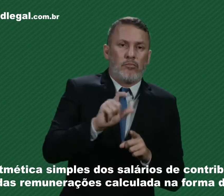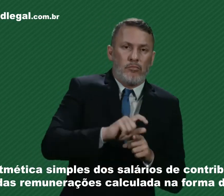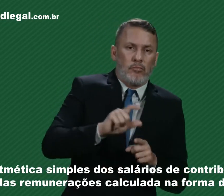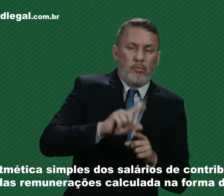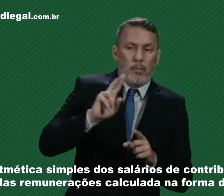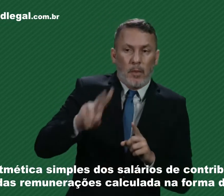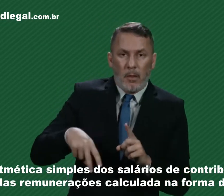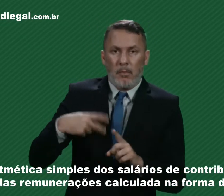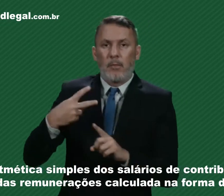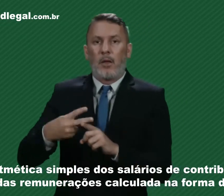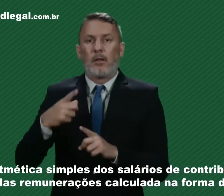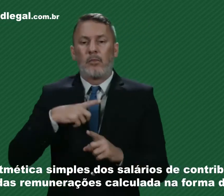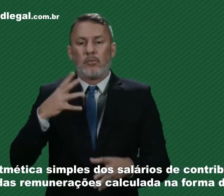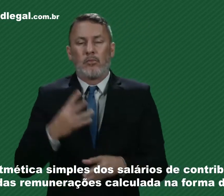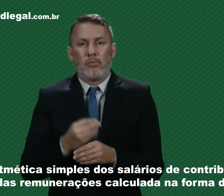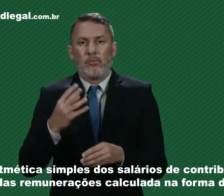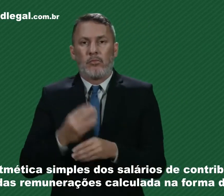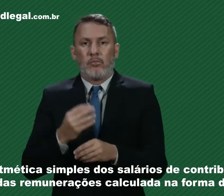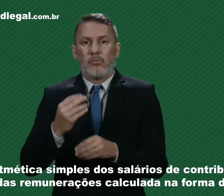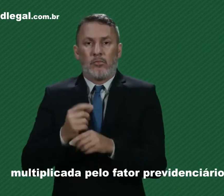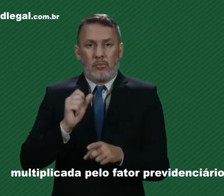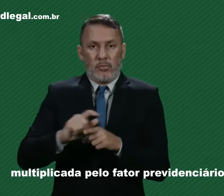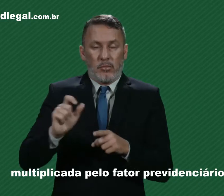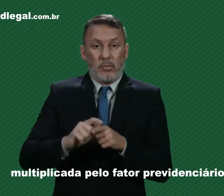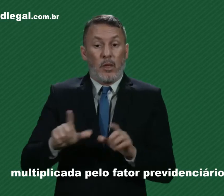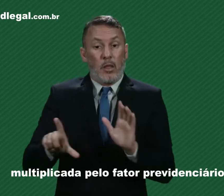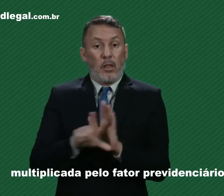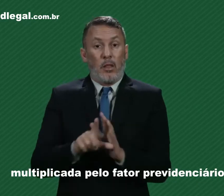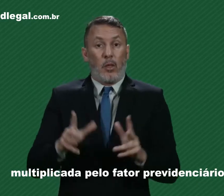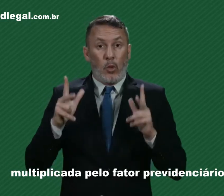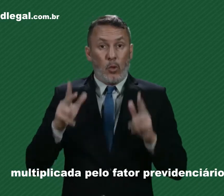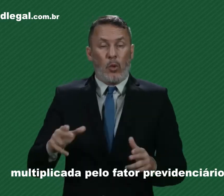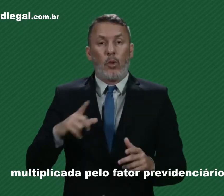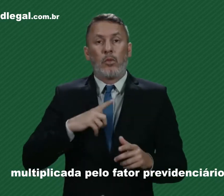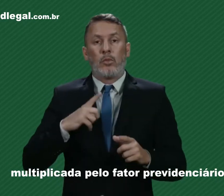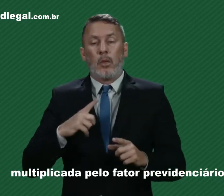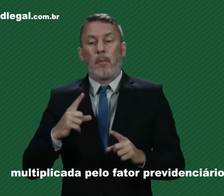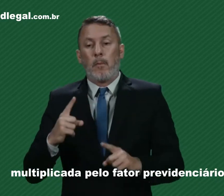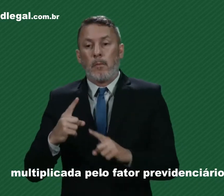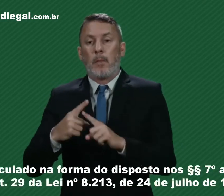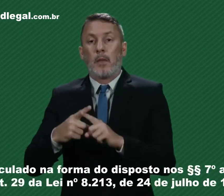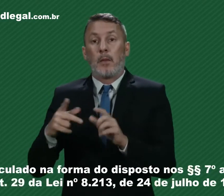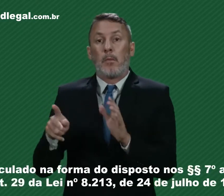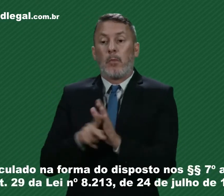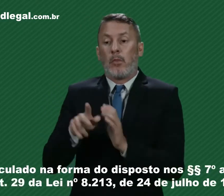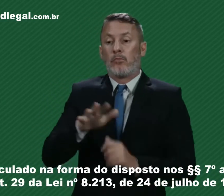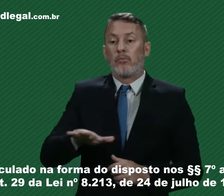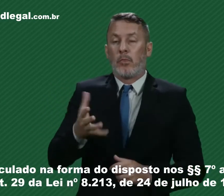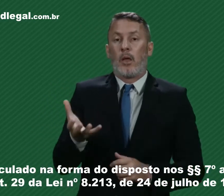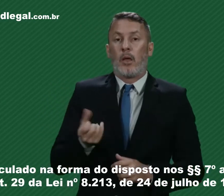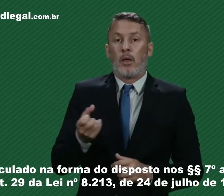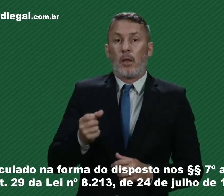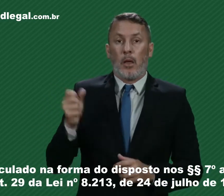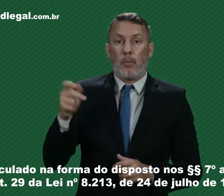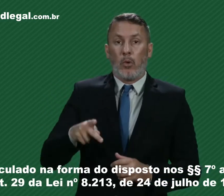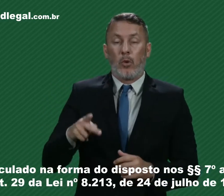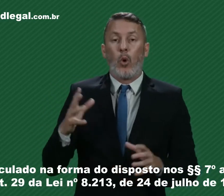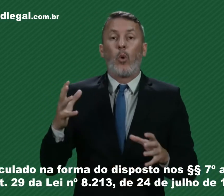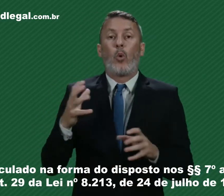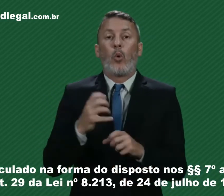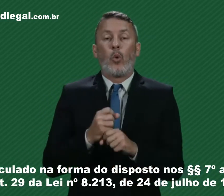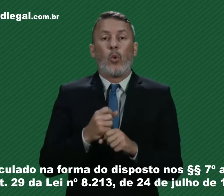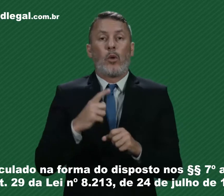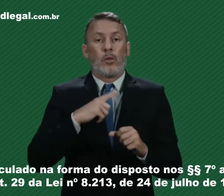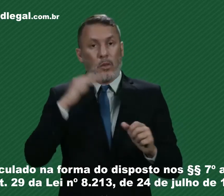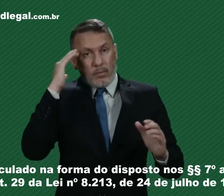das remunerações calculada na forma da lei, multiplicada pelo fator previdenciário, calculado na forma do disposto